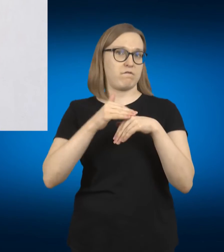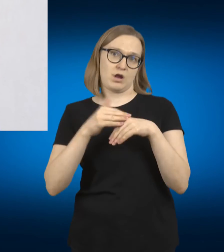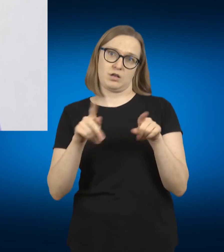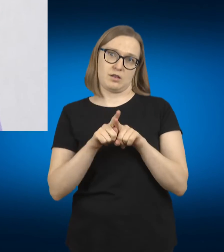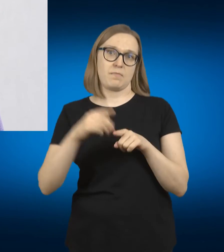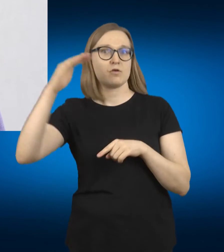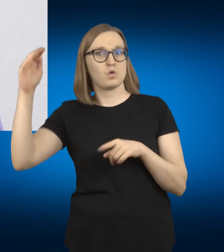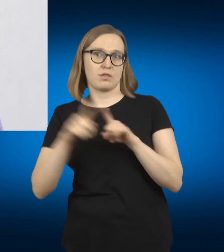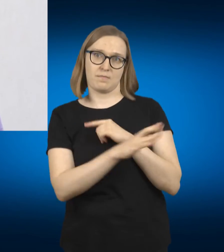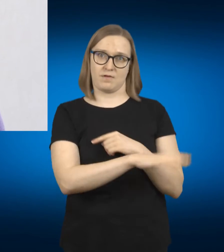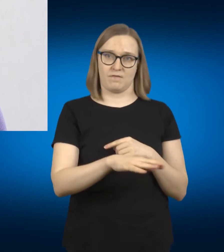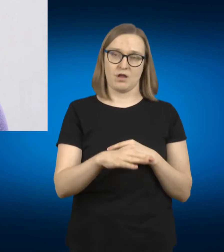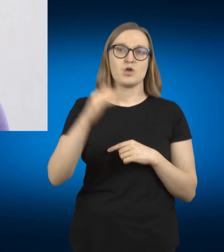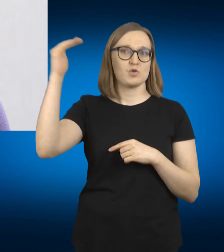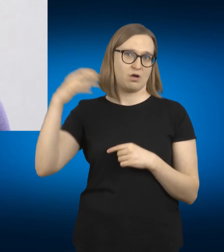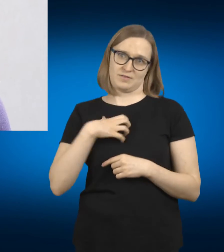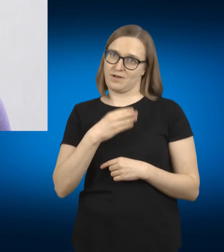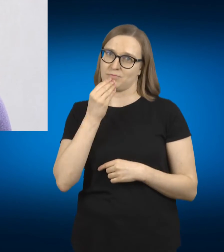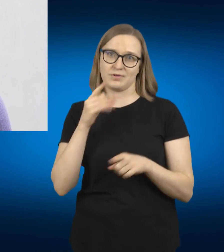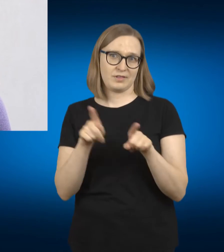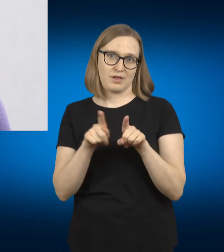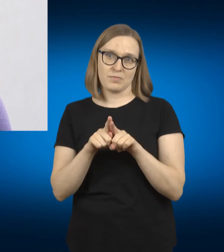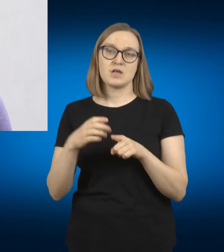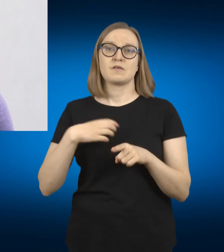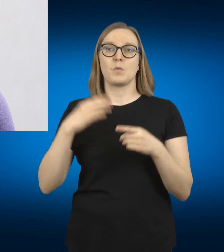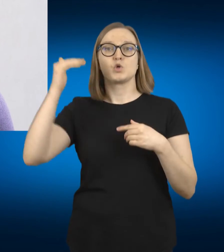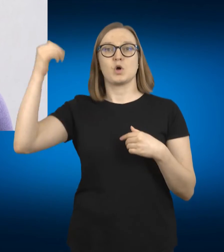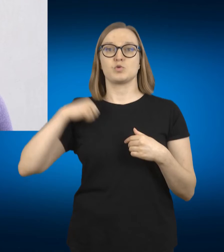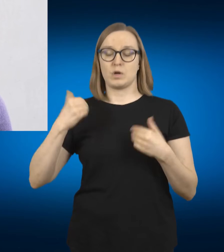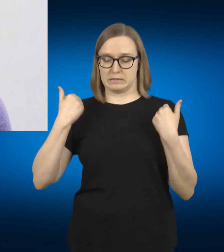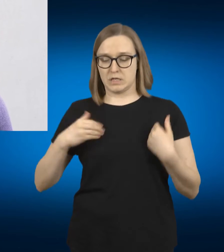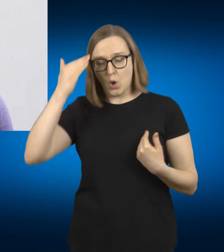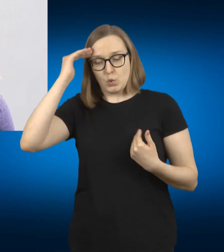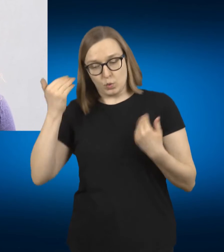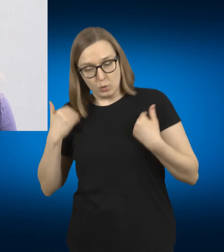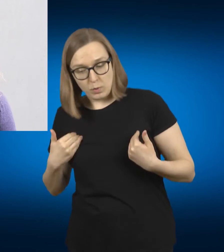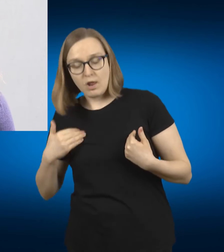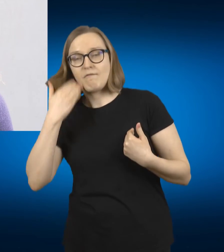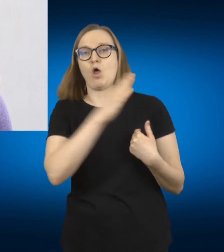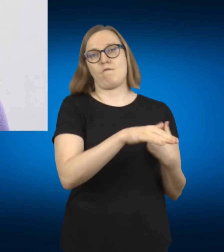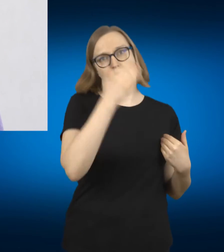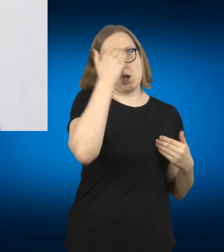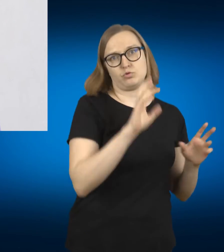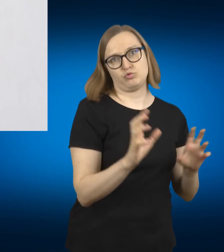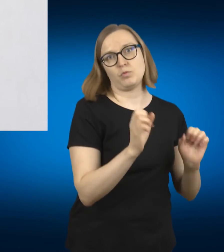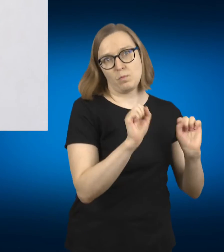tiek vaikams, suaugusiems irgi, nes labai svarbu, kad suaugę pasirūpintų savim, kad galėtų pasirūpinti vaikais. Tada